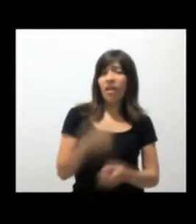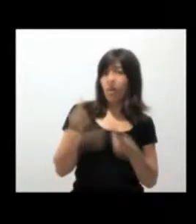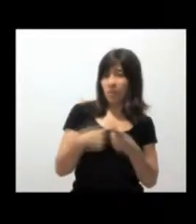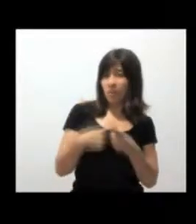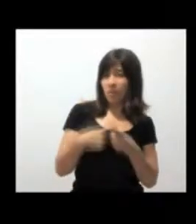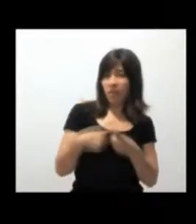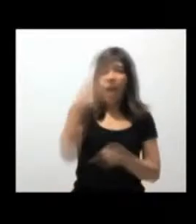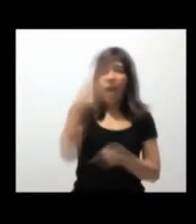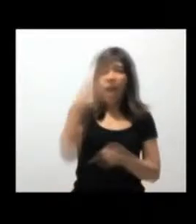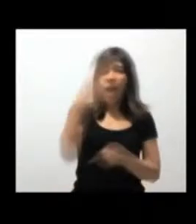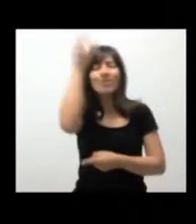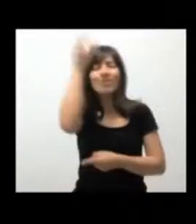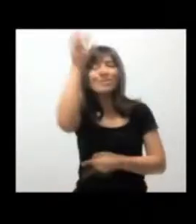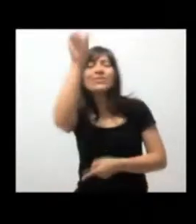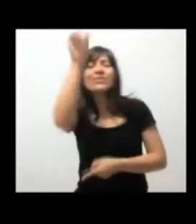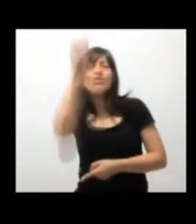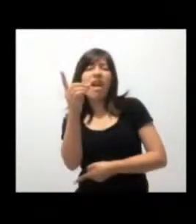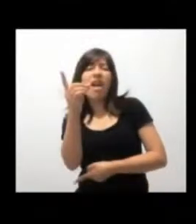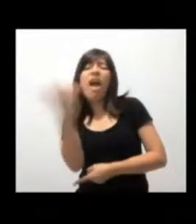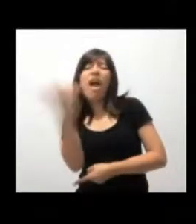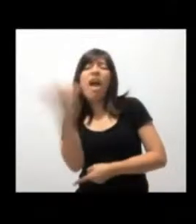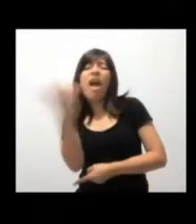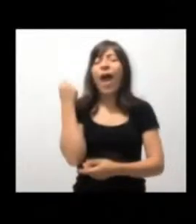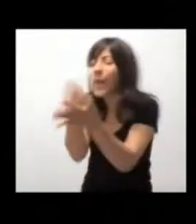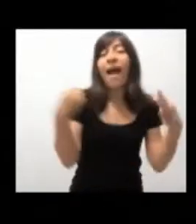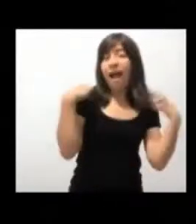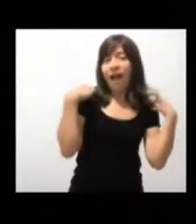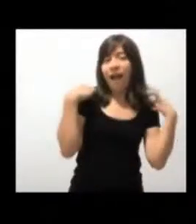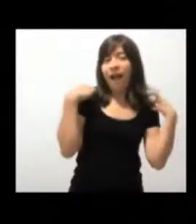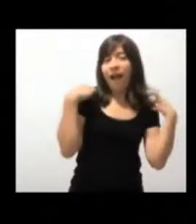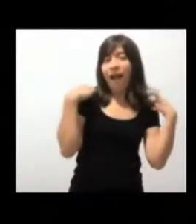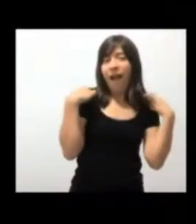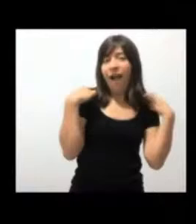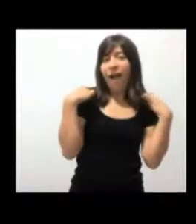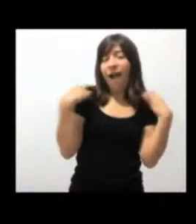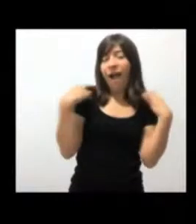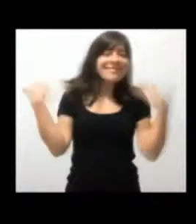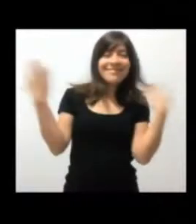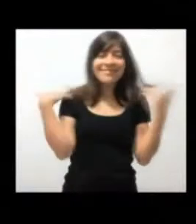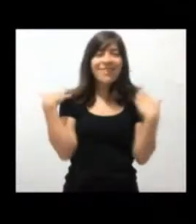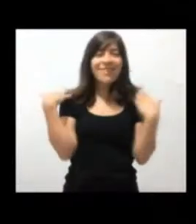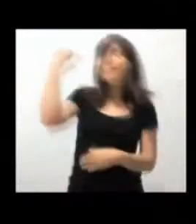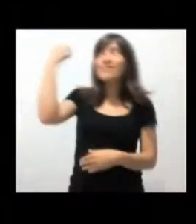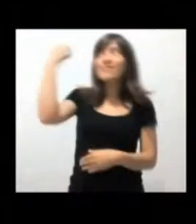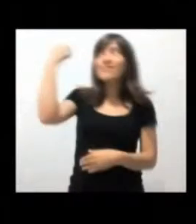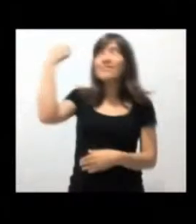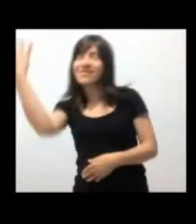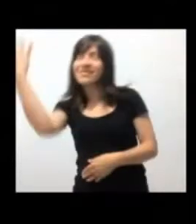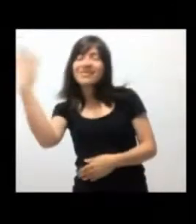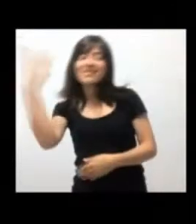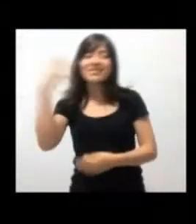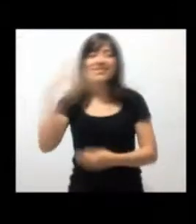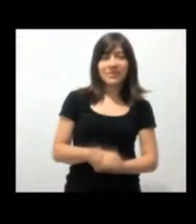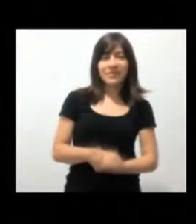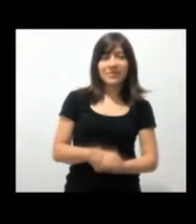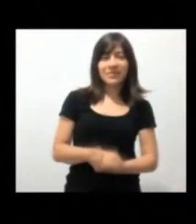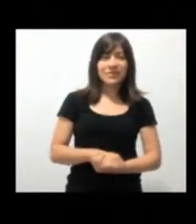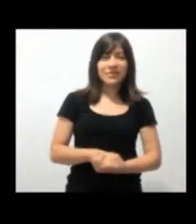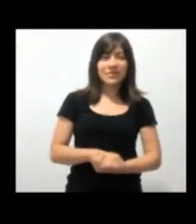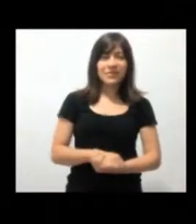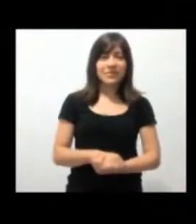passear, viajar. Uma vez, Eu e a Julinha, nós fomos para